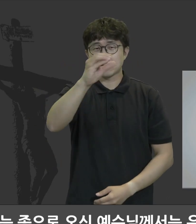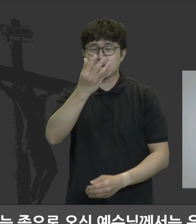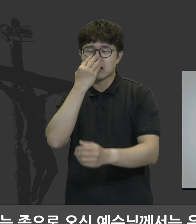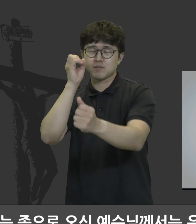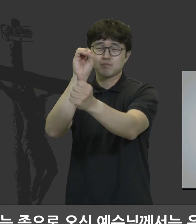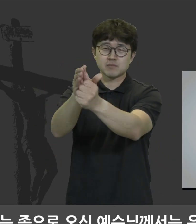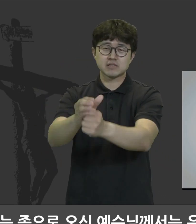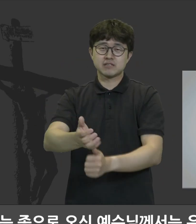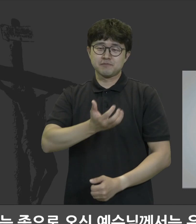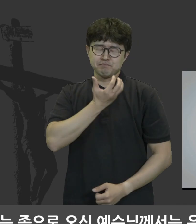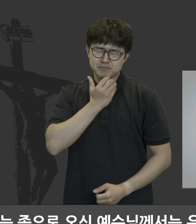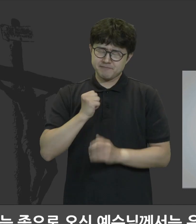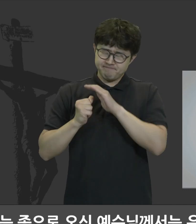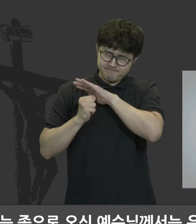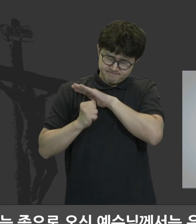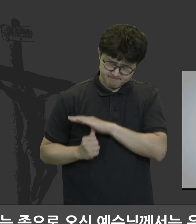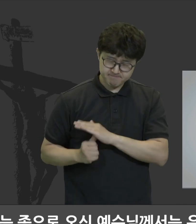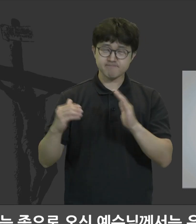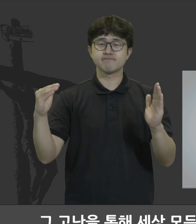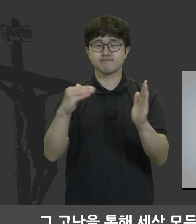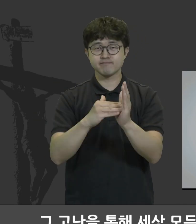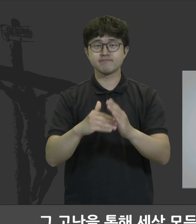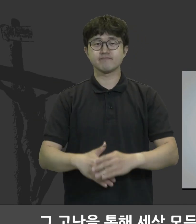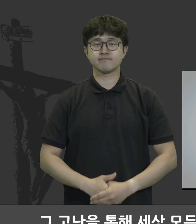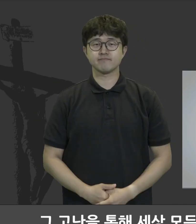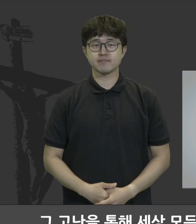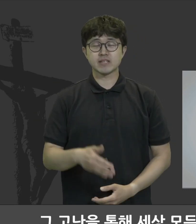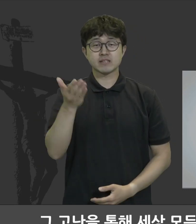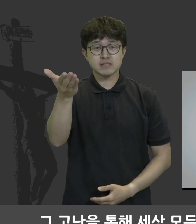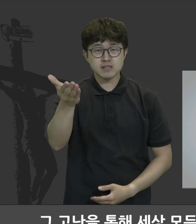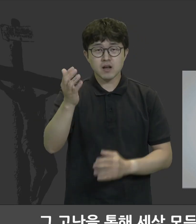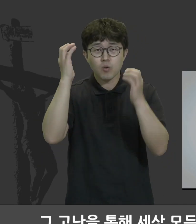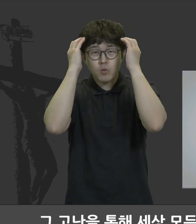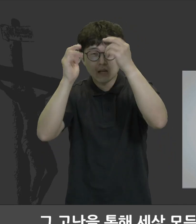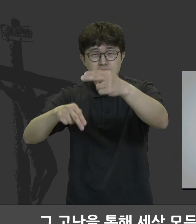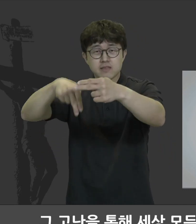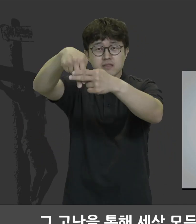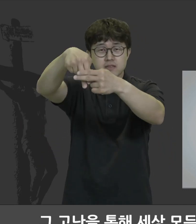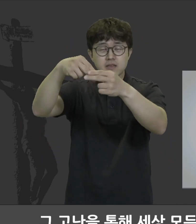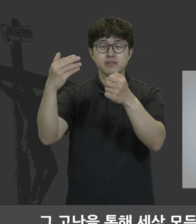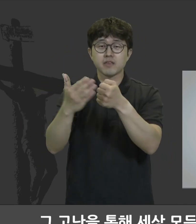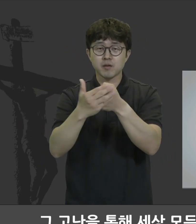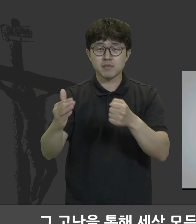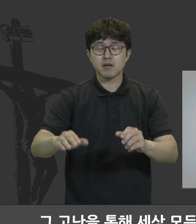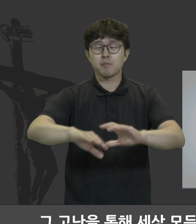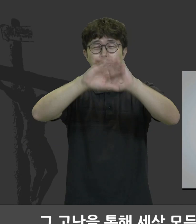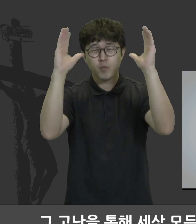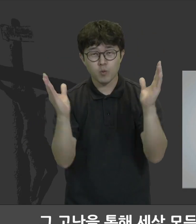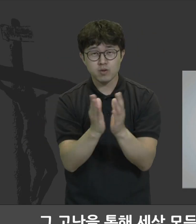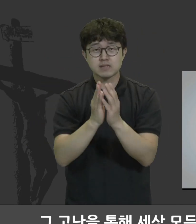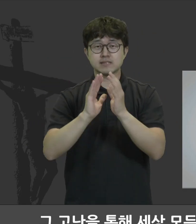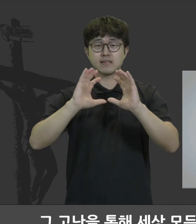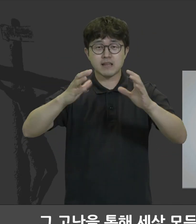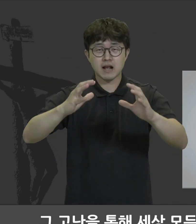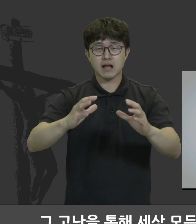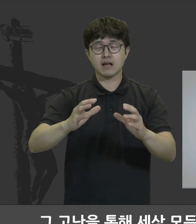수치를 감당하셨습니다. 그 고난을 통해 세상 모든 나라와 족속들이 하나님과의 새로운